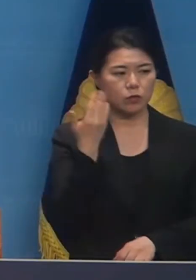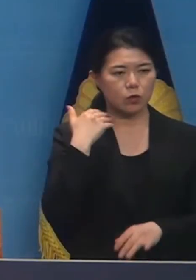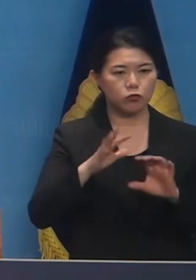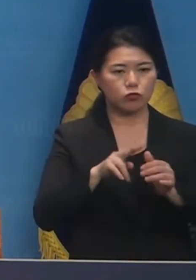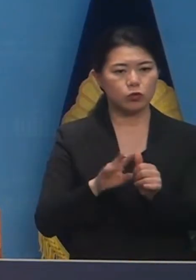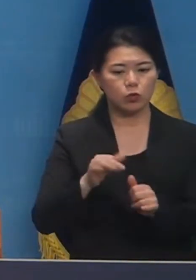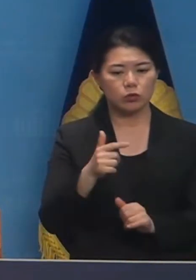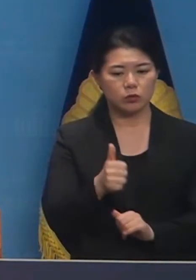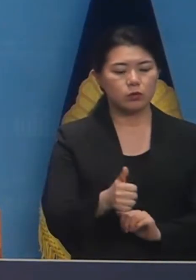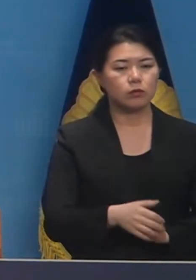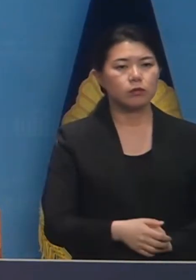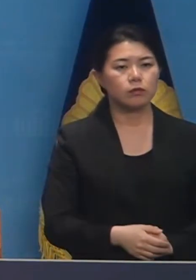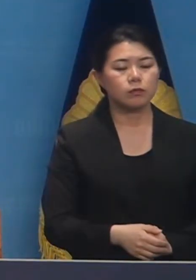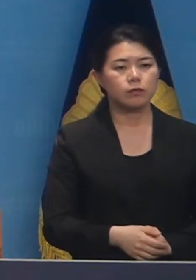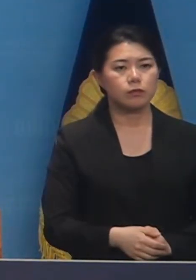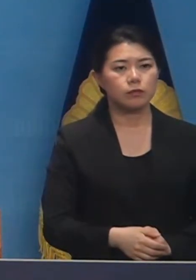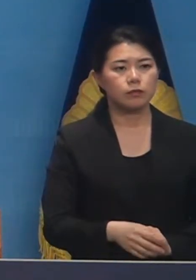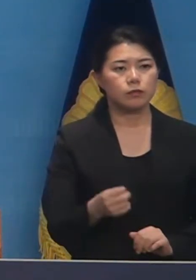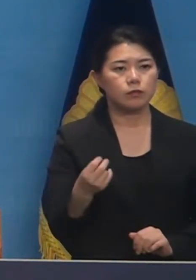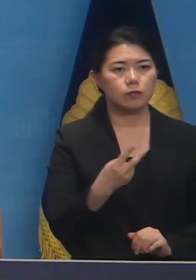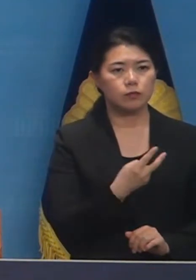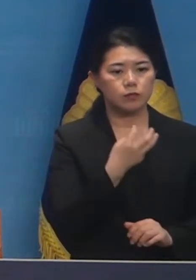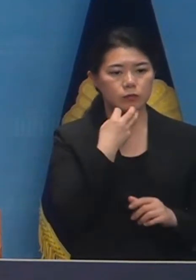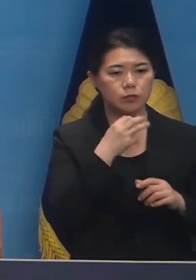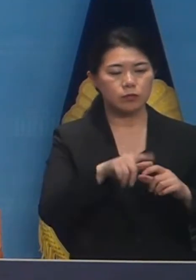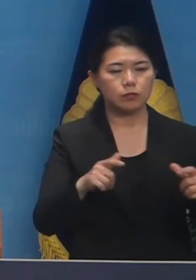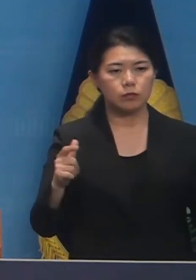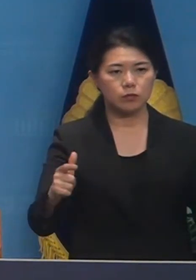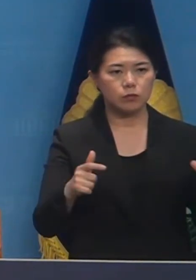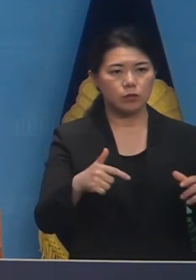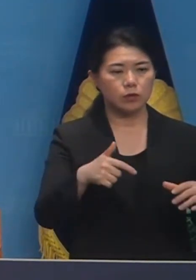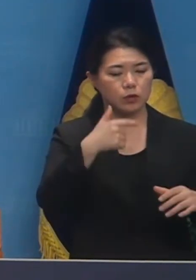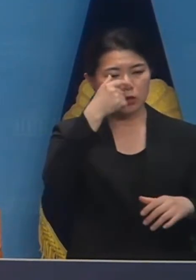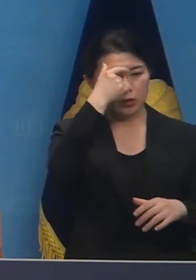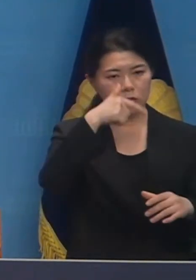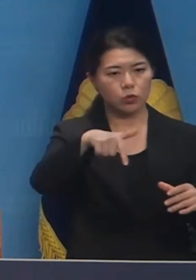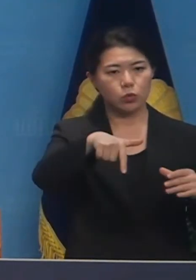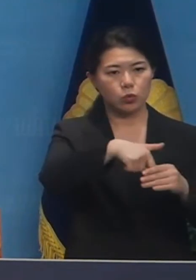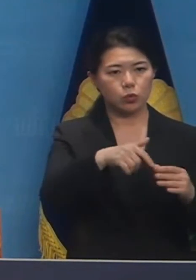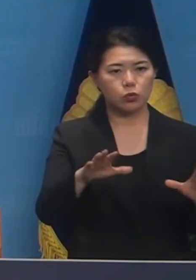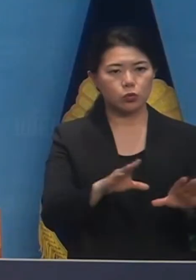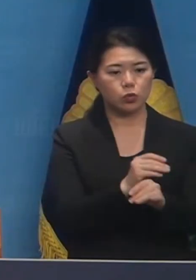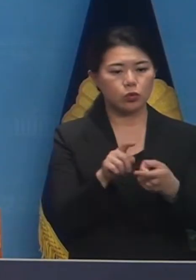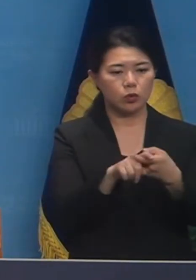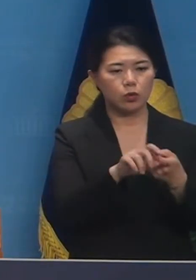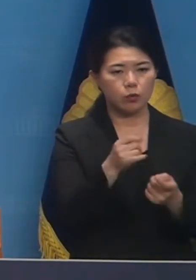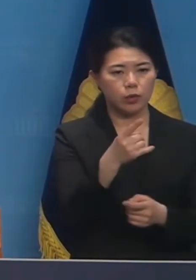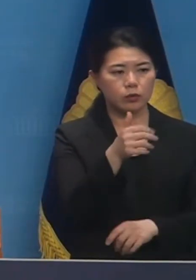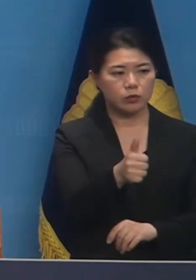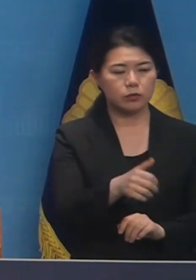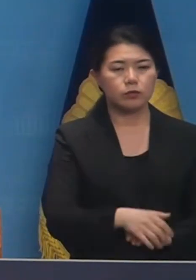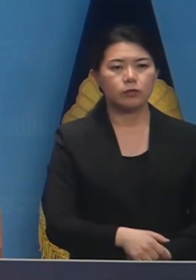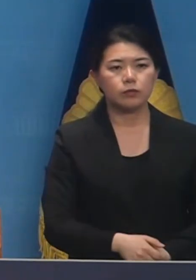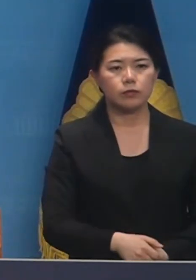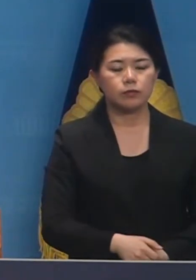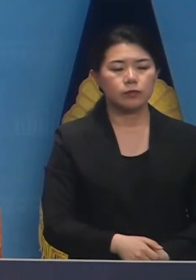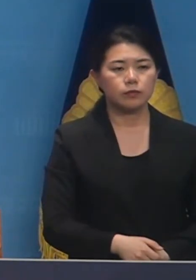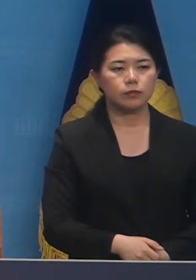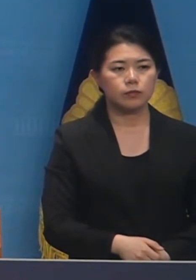국정원장님 오셨습니다. 그리고 수도권 기독교 총연합회 박종호 사무총장님 오셨습니다.